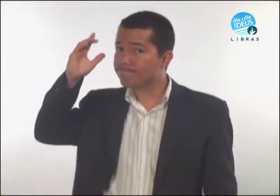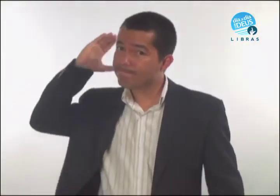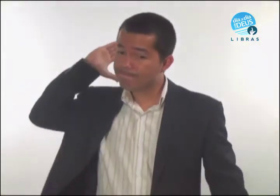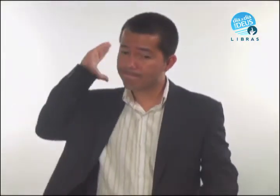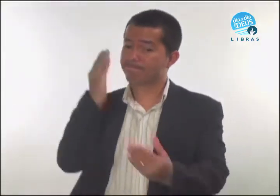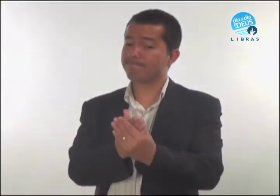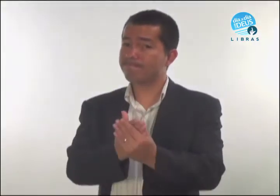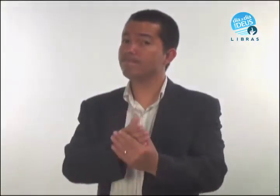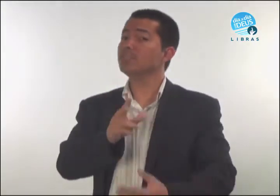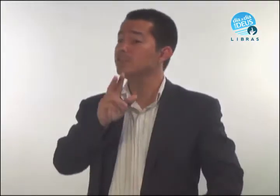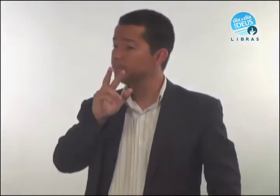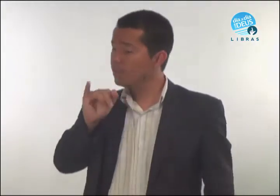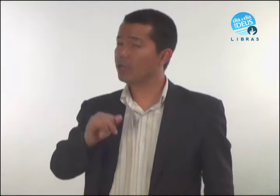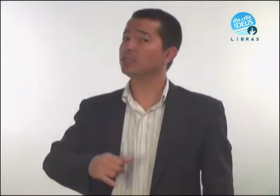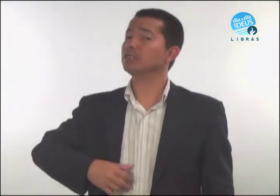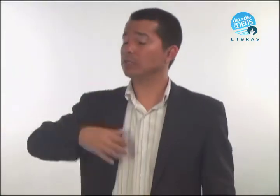É isso que Hebreus está falando.